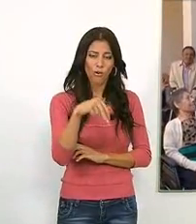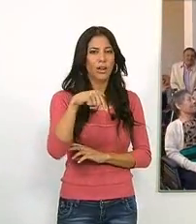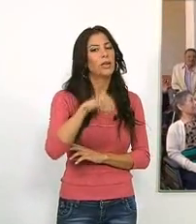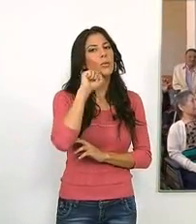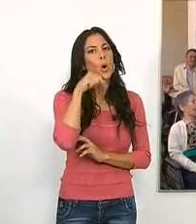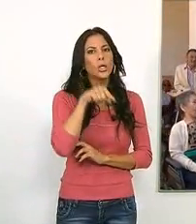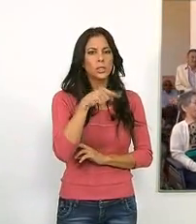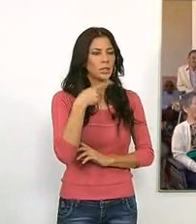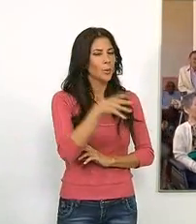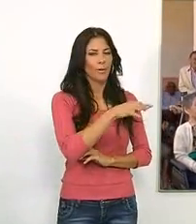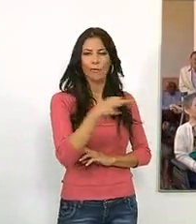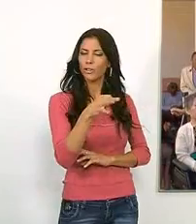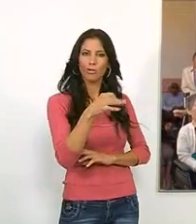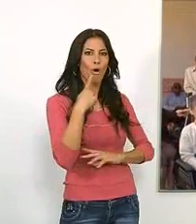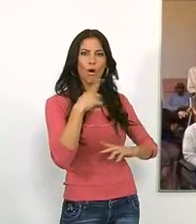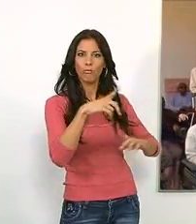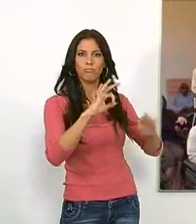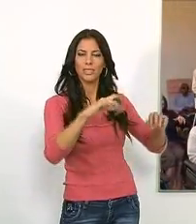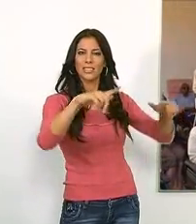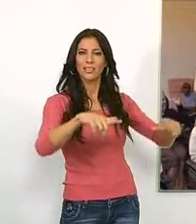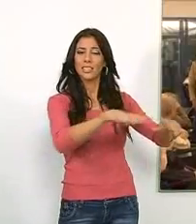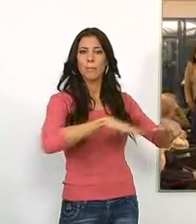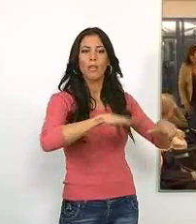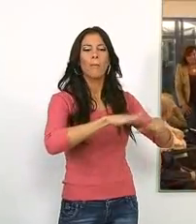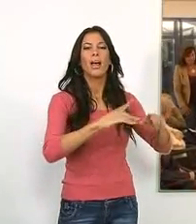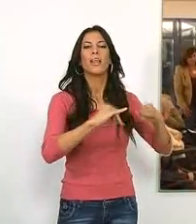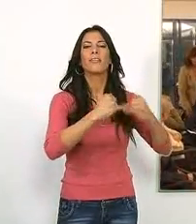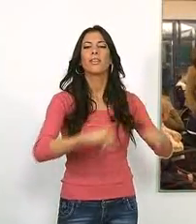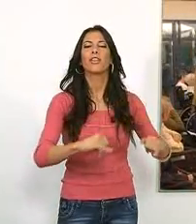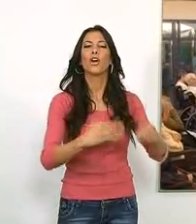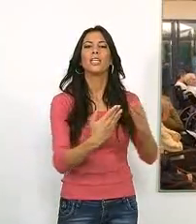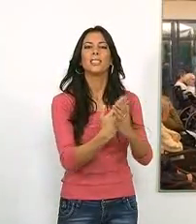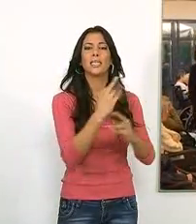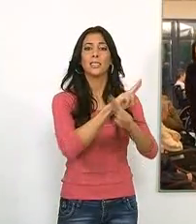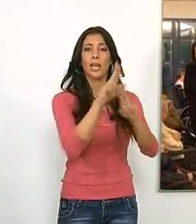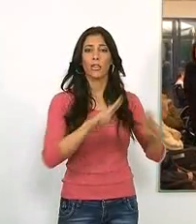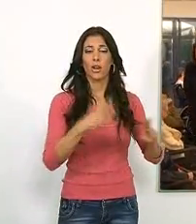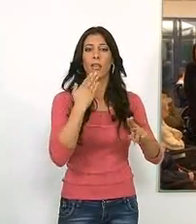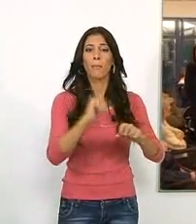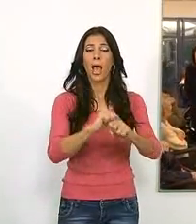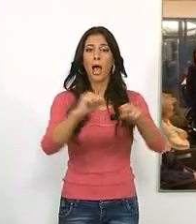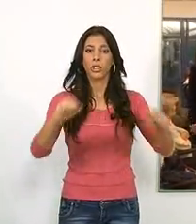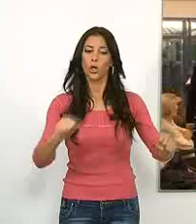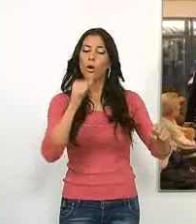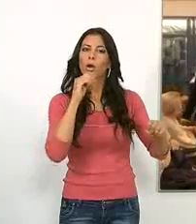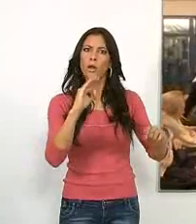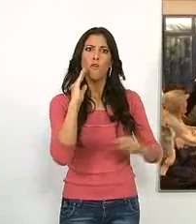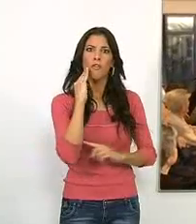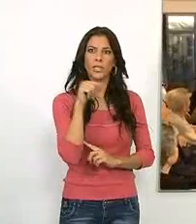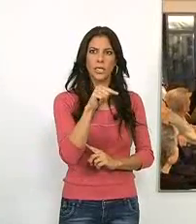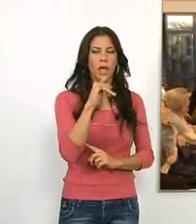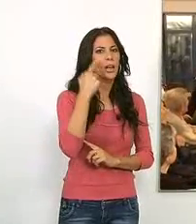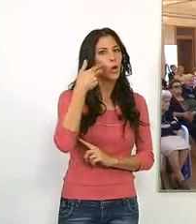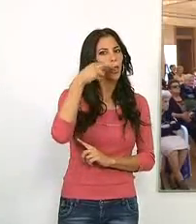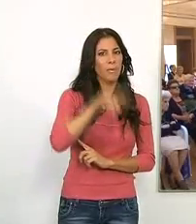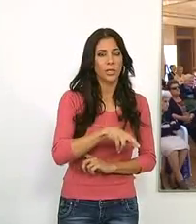fue el perfecto Marco para celebrar el Día Internacional de la persona mayor fecha en la que se le rindió